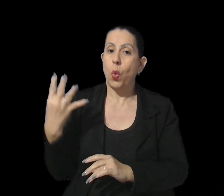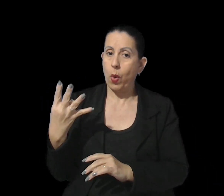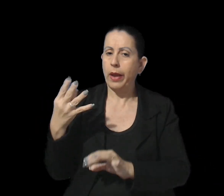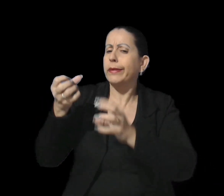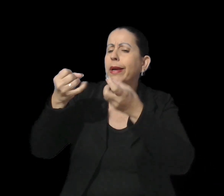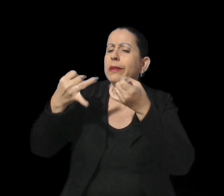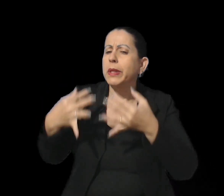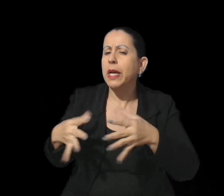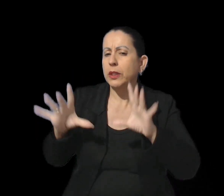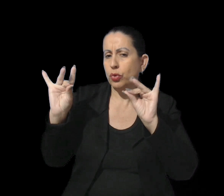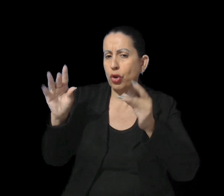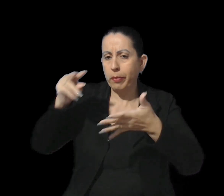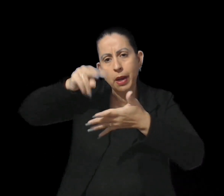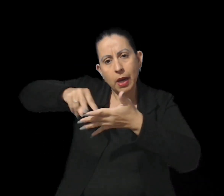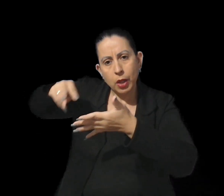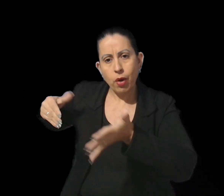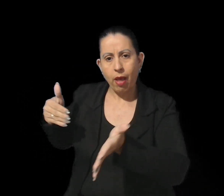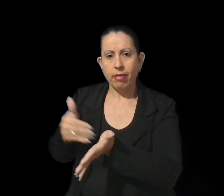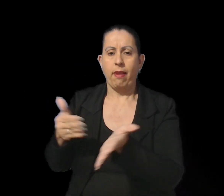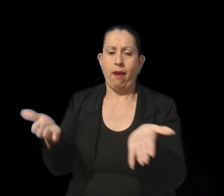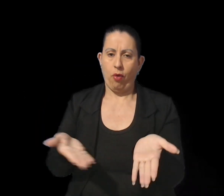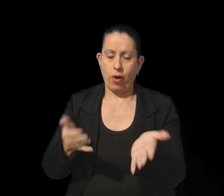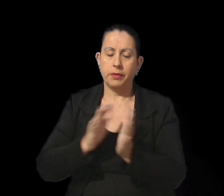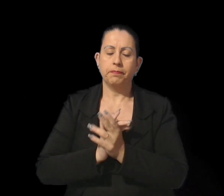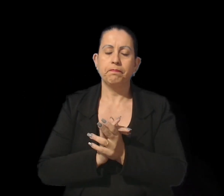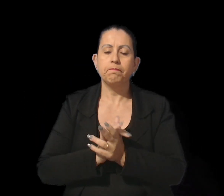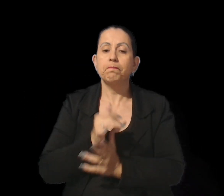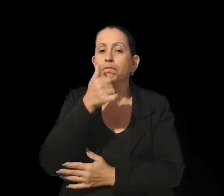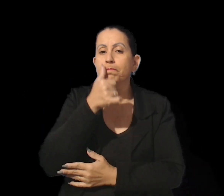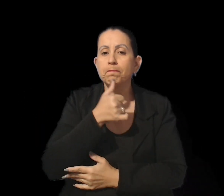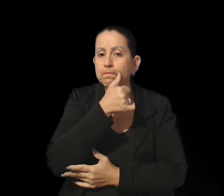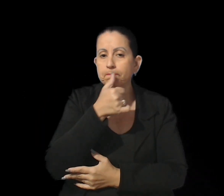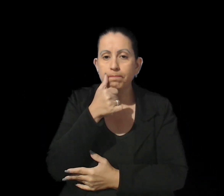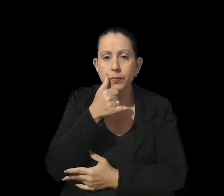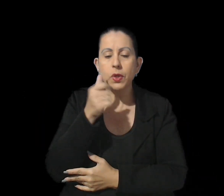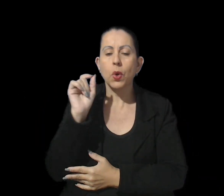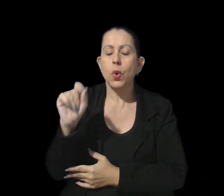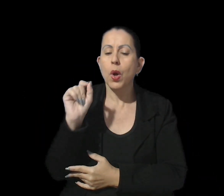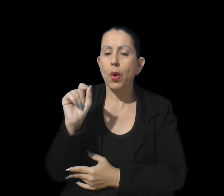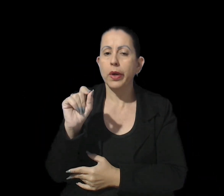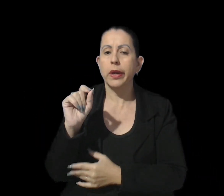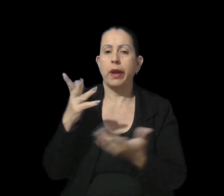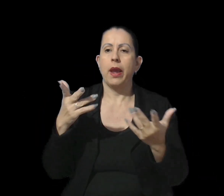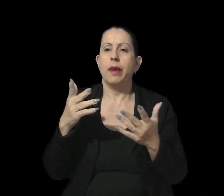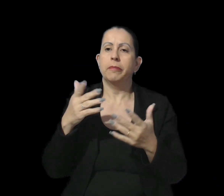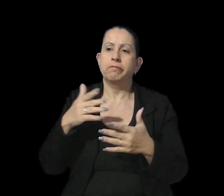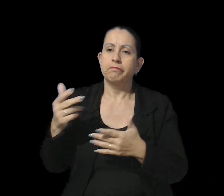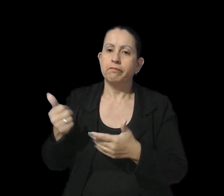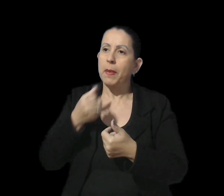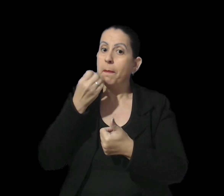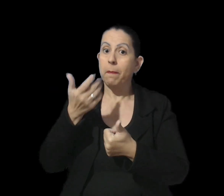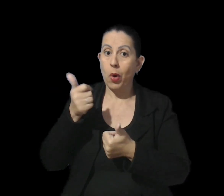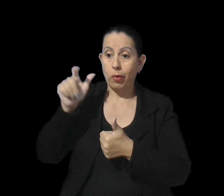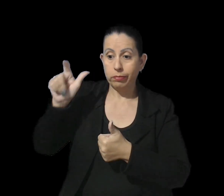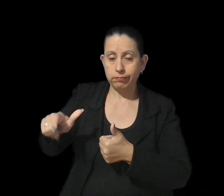né? A misericórdia é um complemento da brandura, porque aquele que não